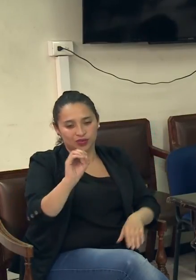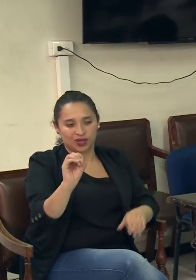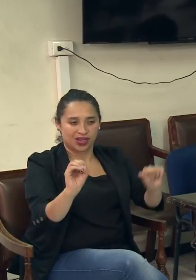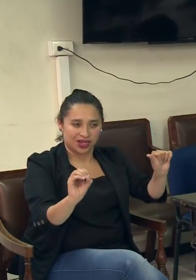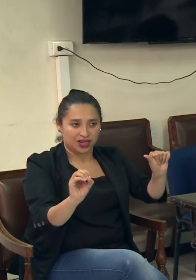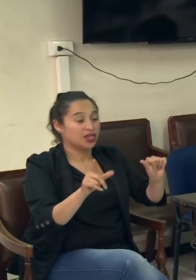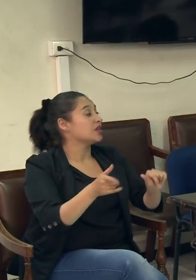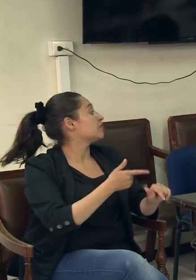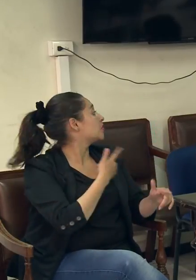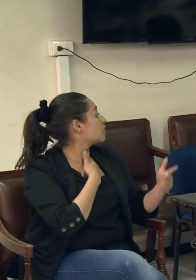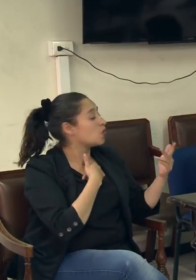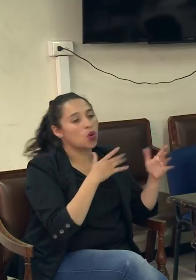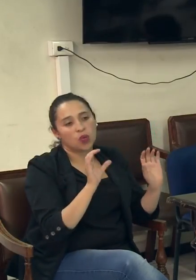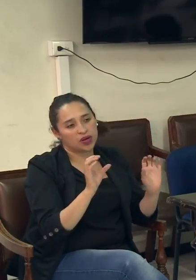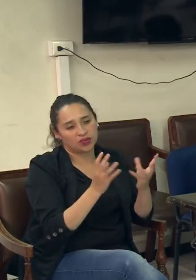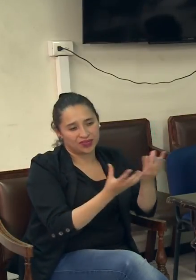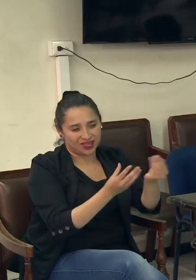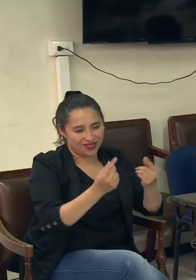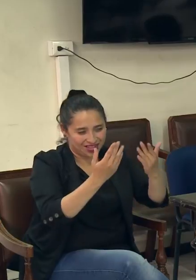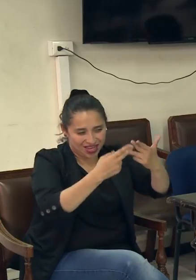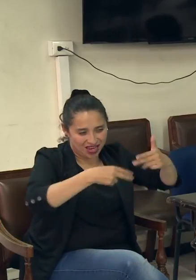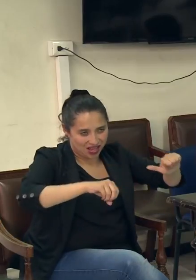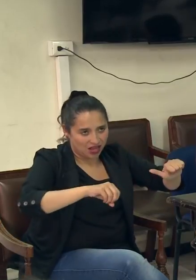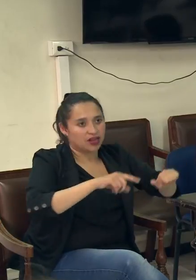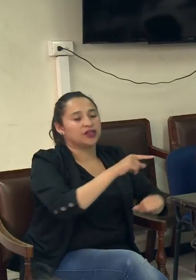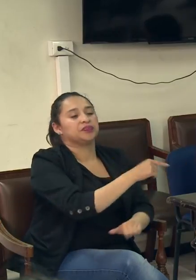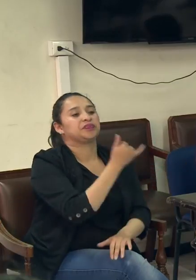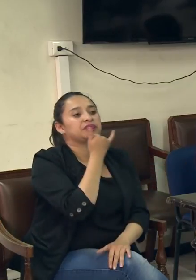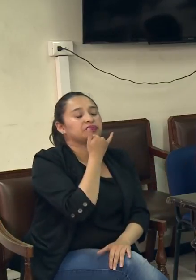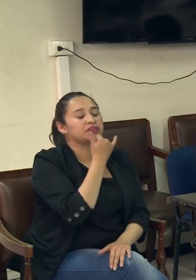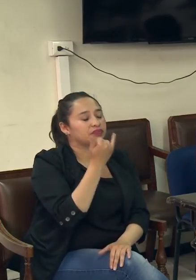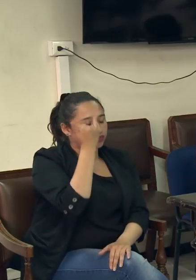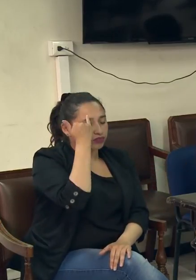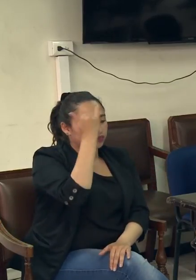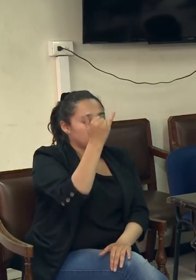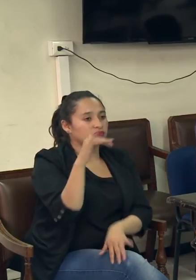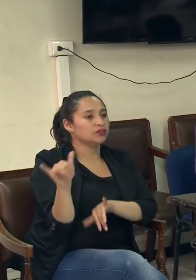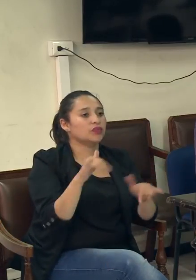como intelectual, como feminista, y es esta idea de abrir el feminismo